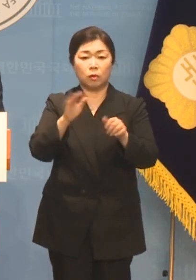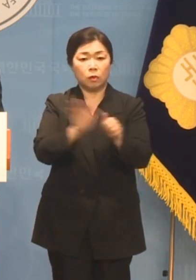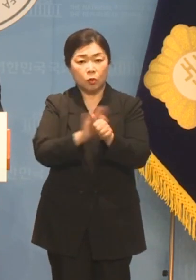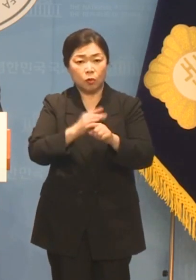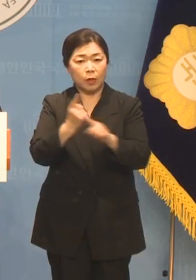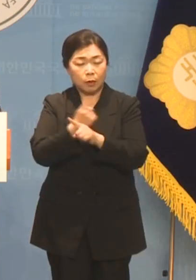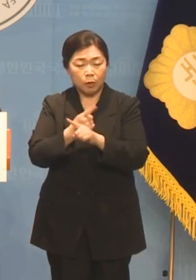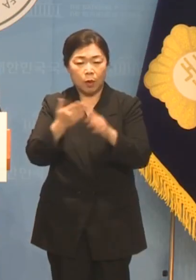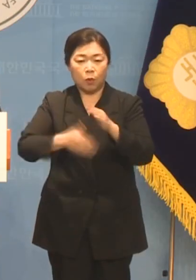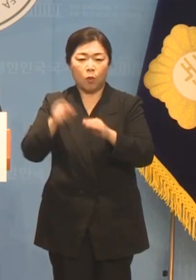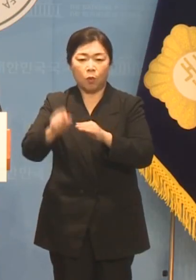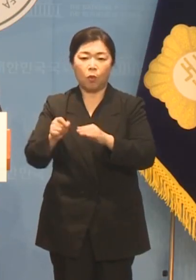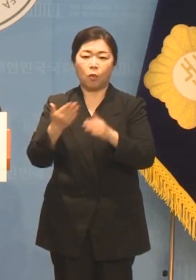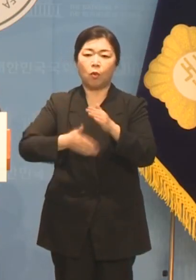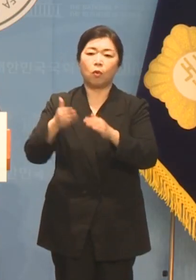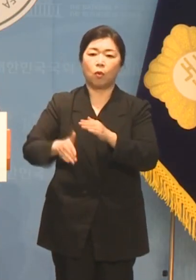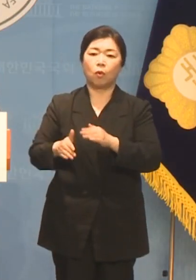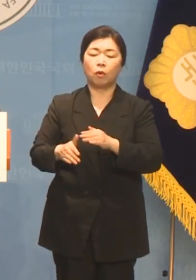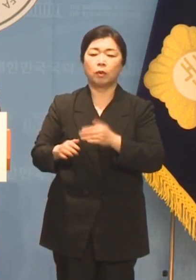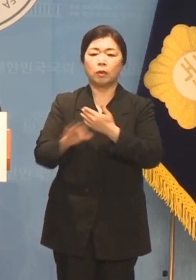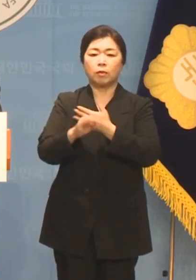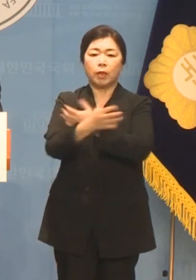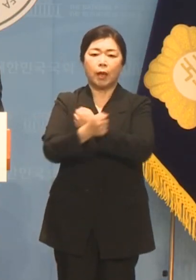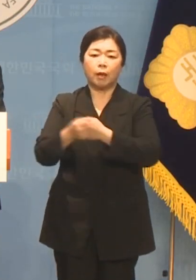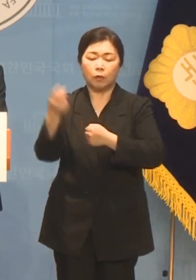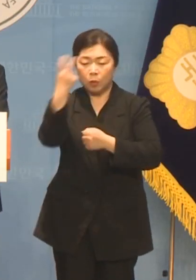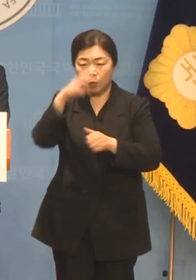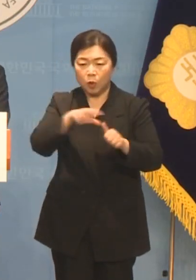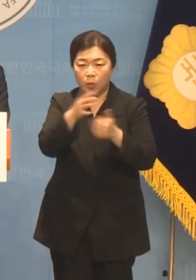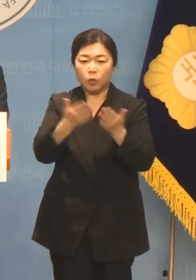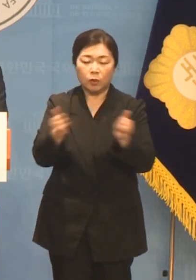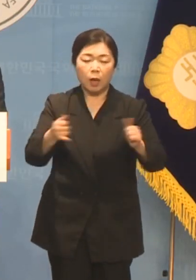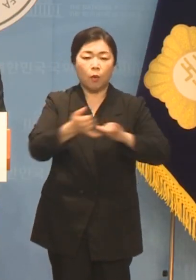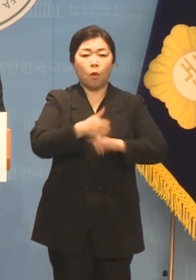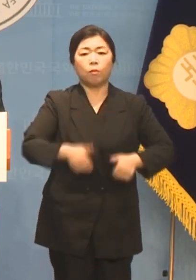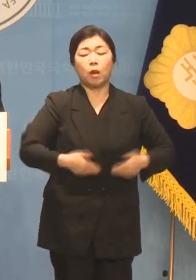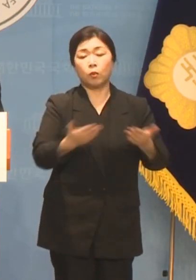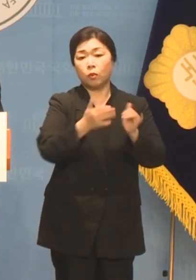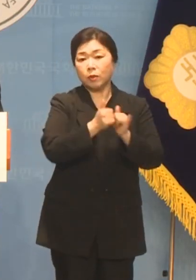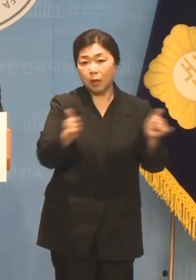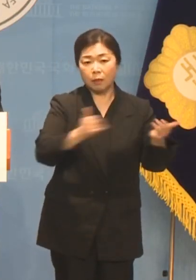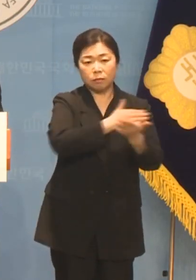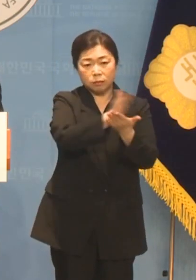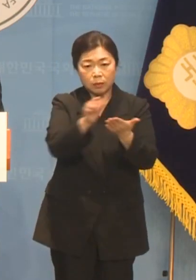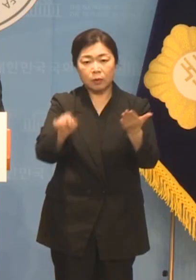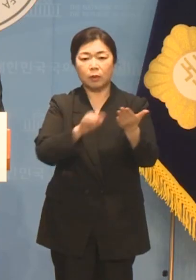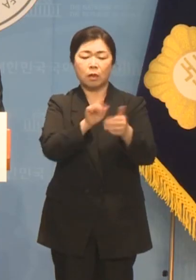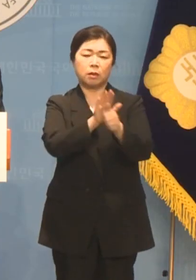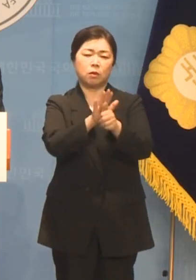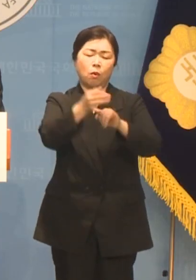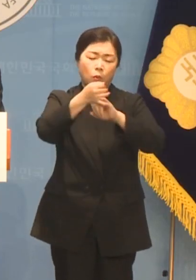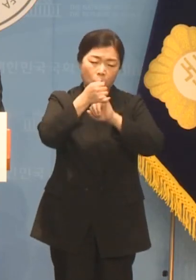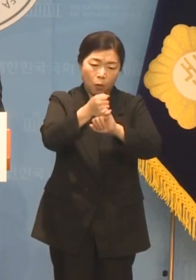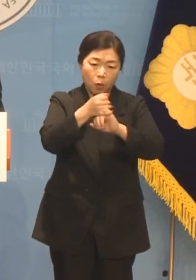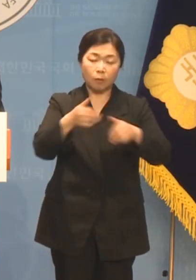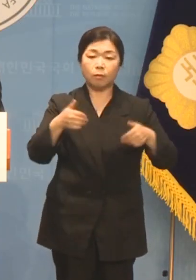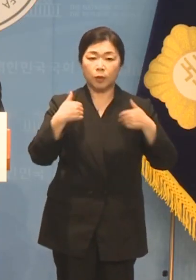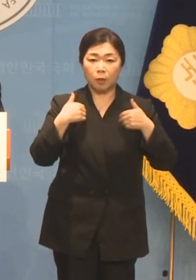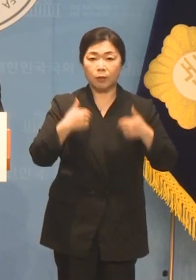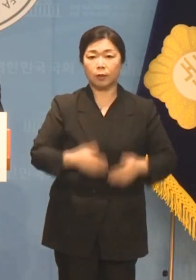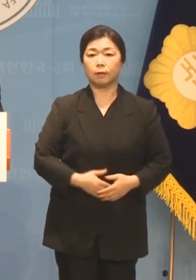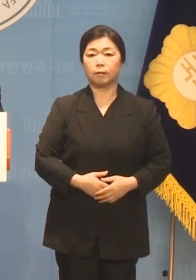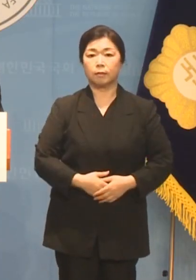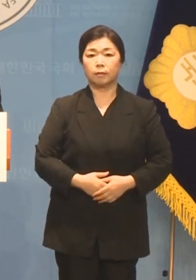시급한 공공부문 비정규직 노동자와 돌봄 노동자, 필수 농자재 지원이 절실한 농민들의